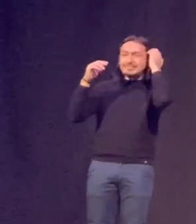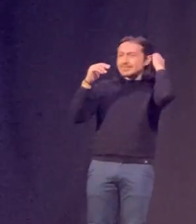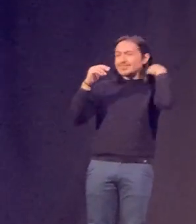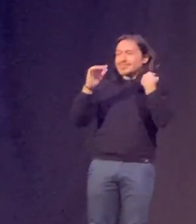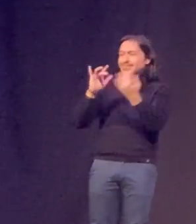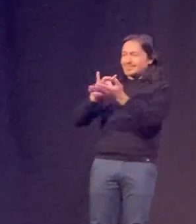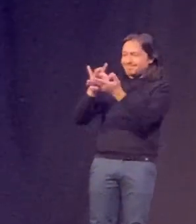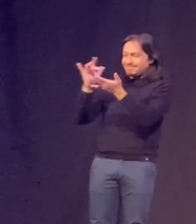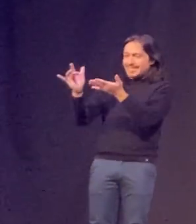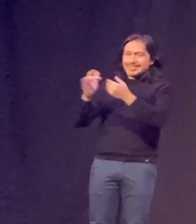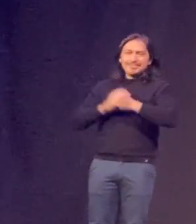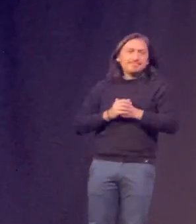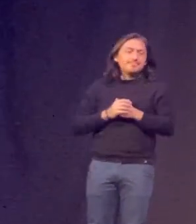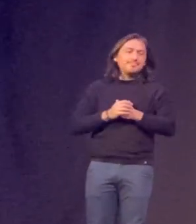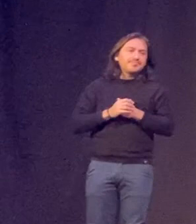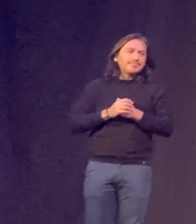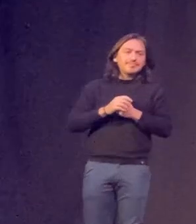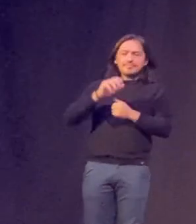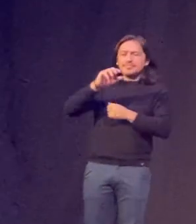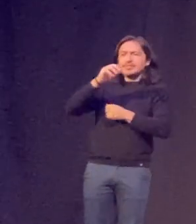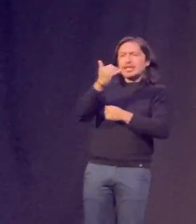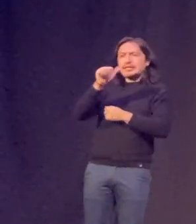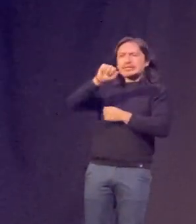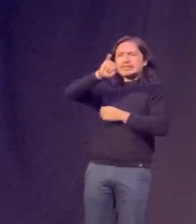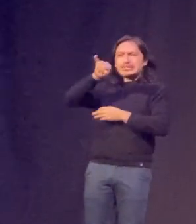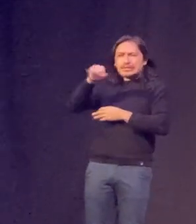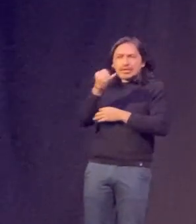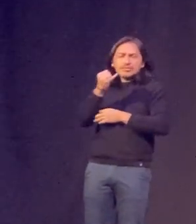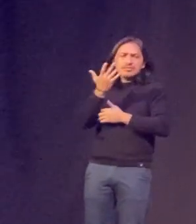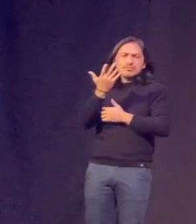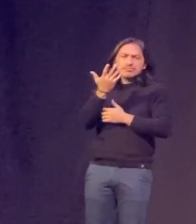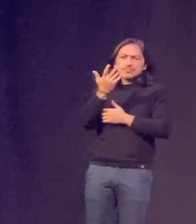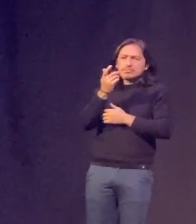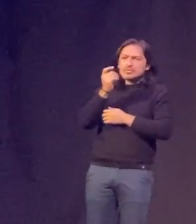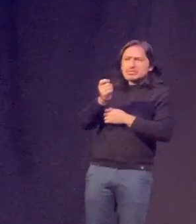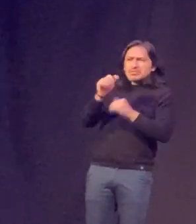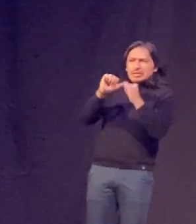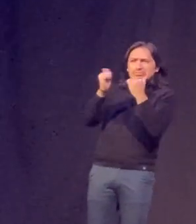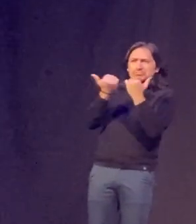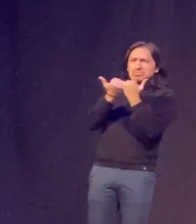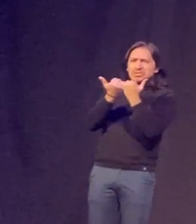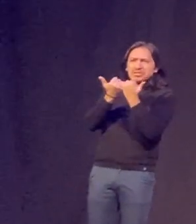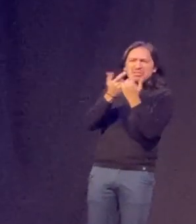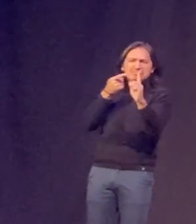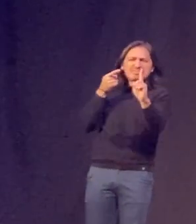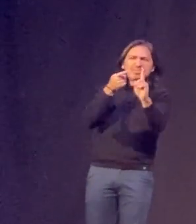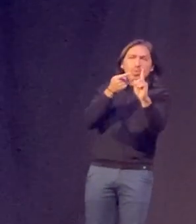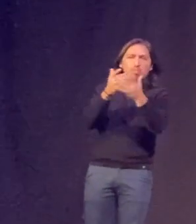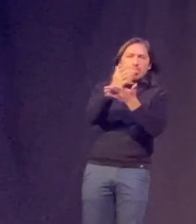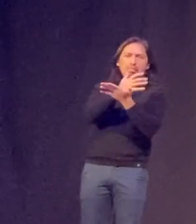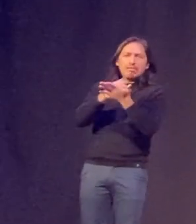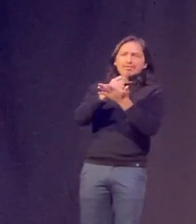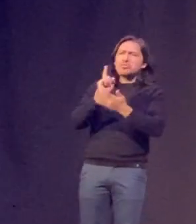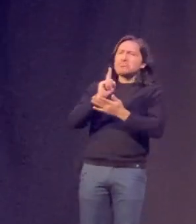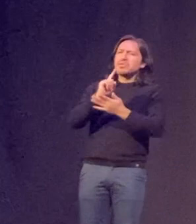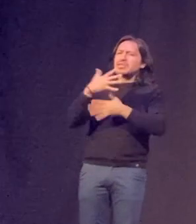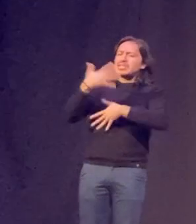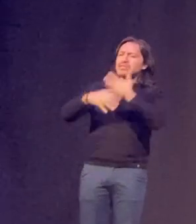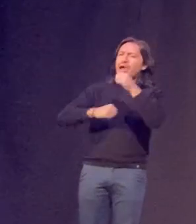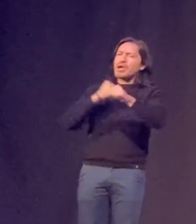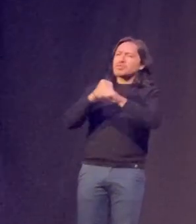Muchas gracias. JAG México es una organización civil sin fines de lucro con casi 15 años de